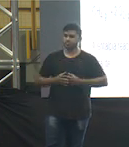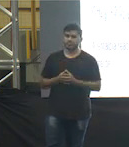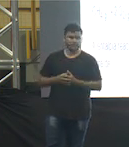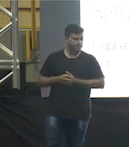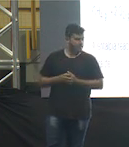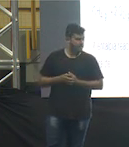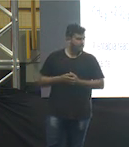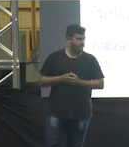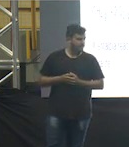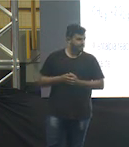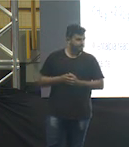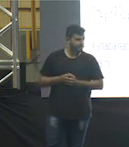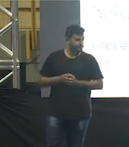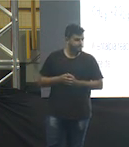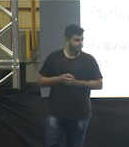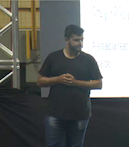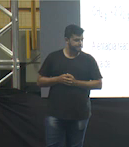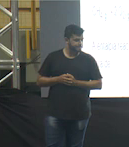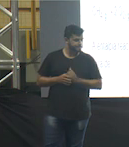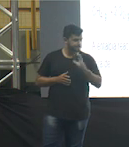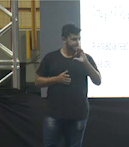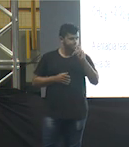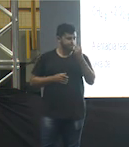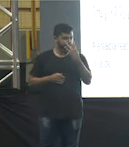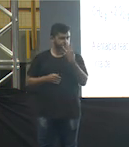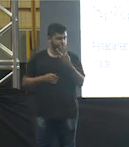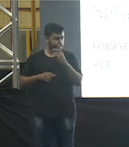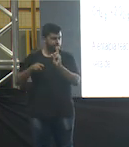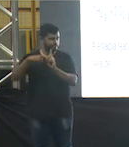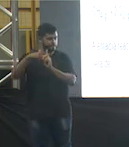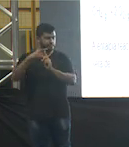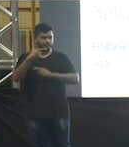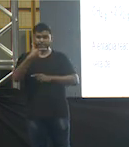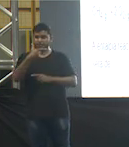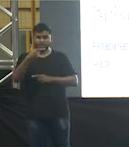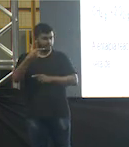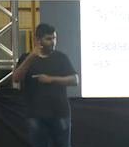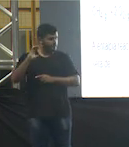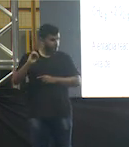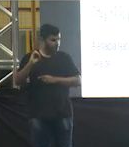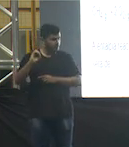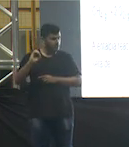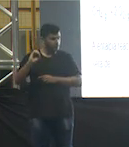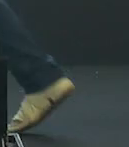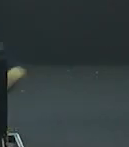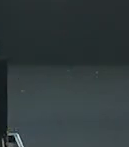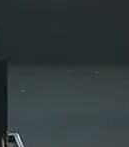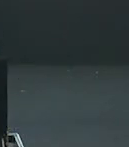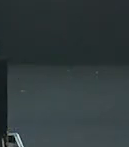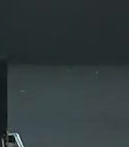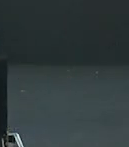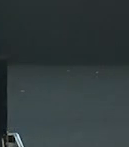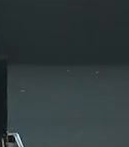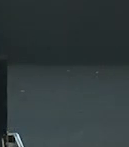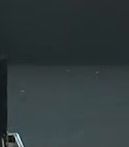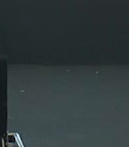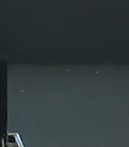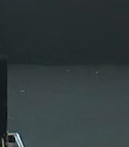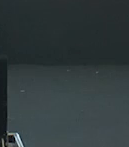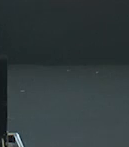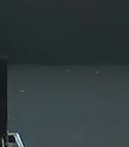tenho. CH4 mais 2O2 produzindo CO2 mais água. Galera, quantas vezes hoje a gente já vê essa